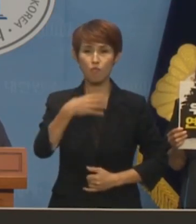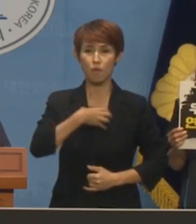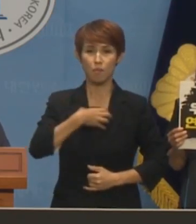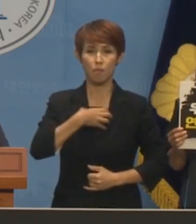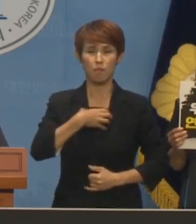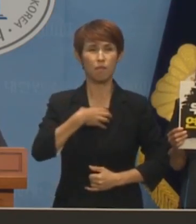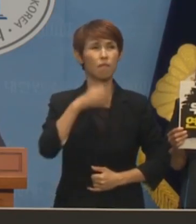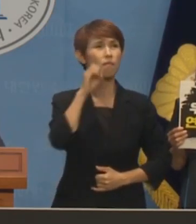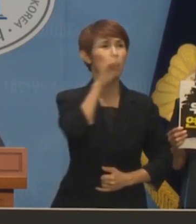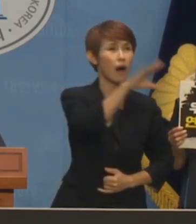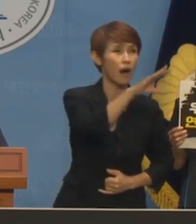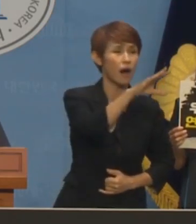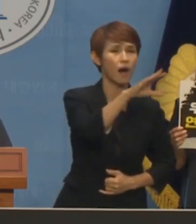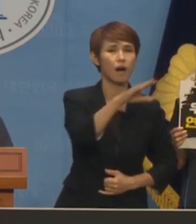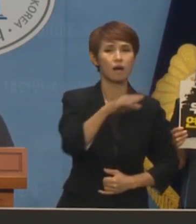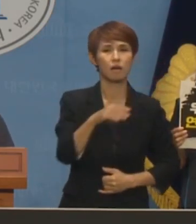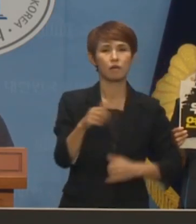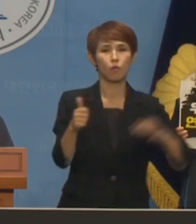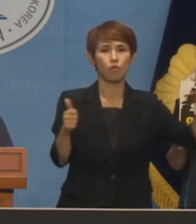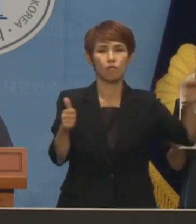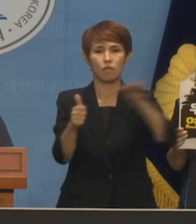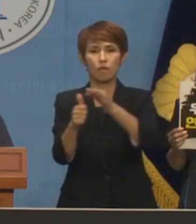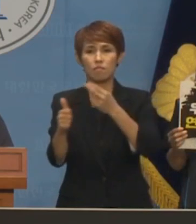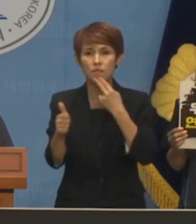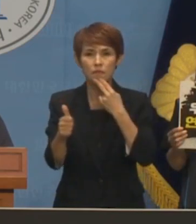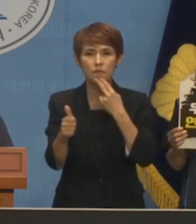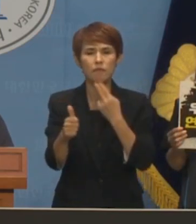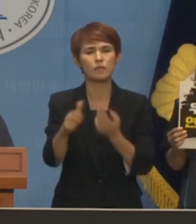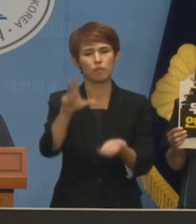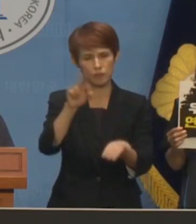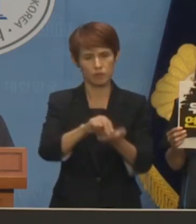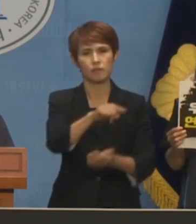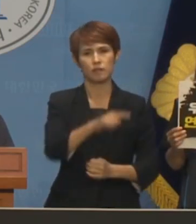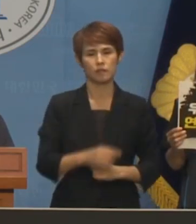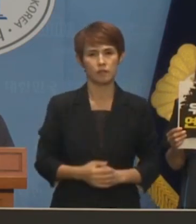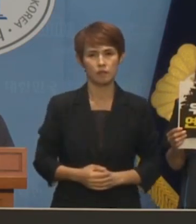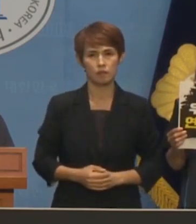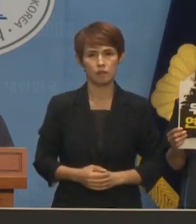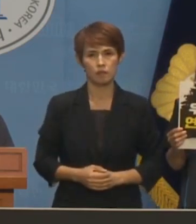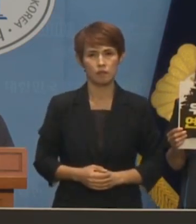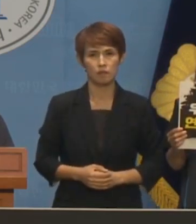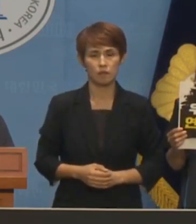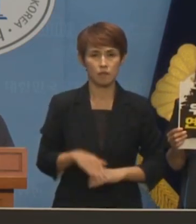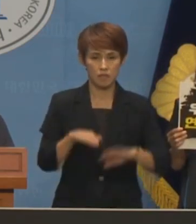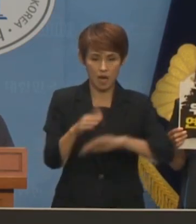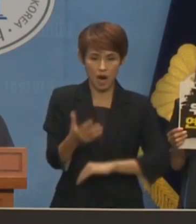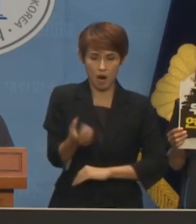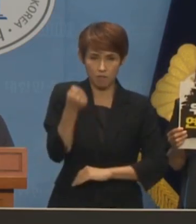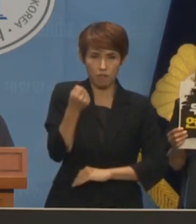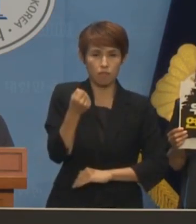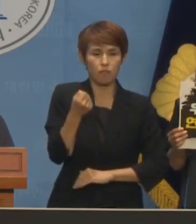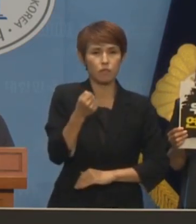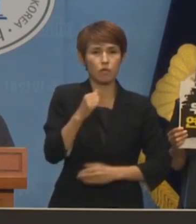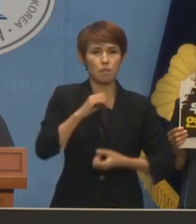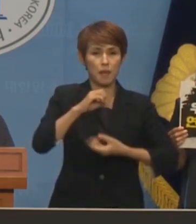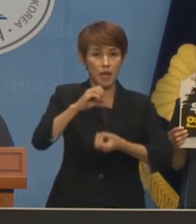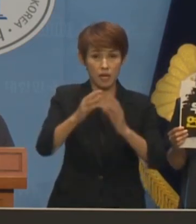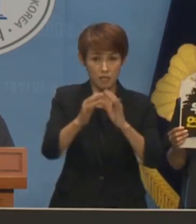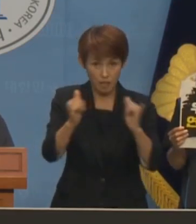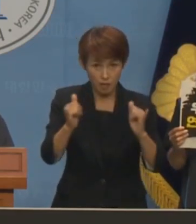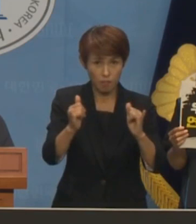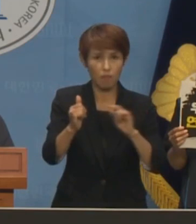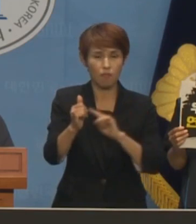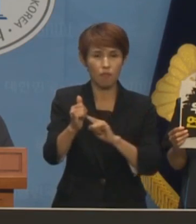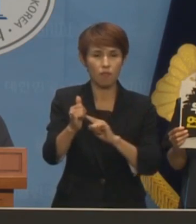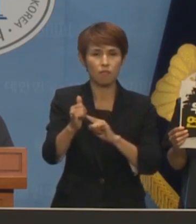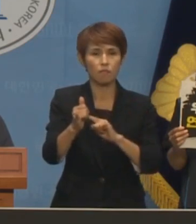플렉스가 그런 권한을 행사하기는 참으로 어렵습니다 플렉스도 쿠팡의 지시를 받아서 일합니다 입차 시간